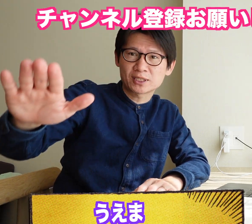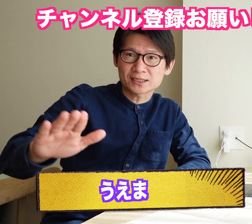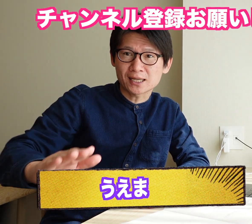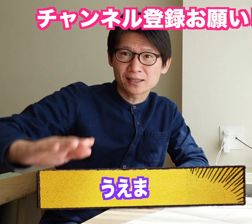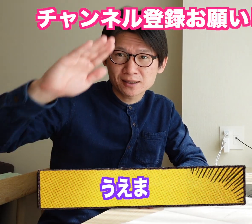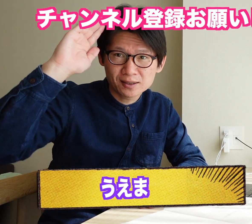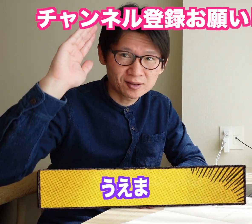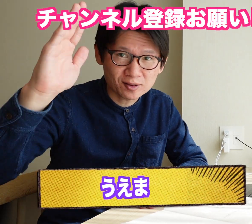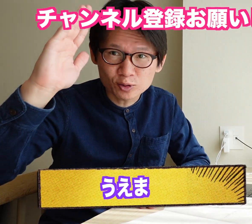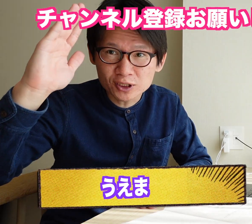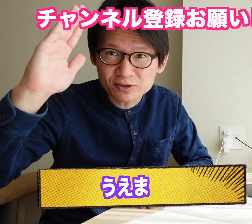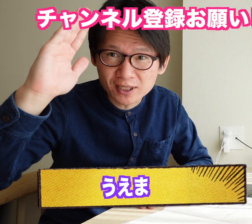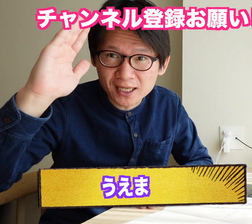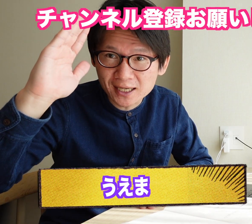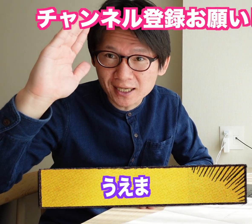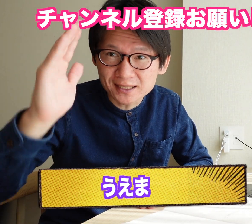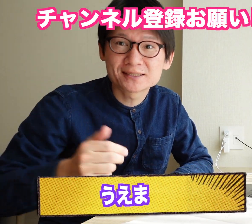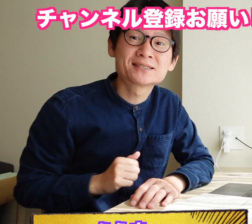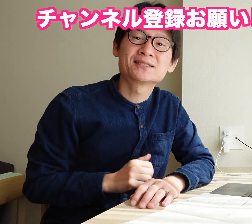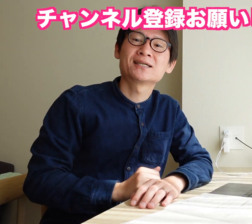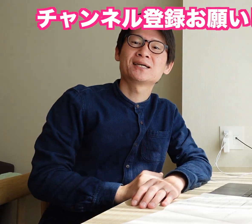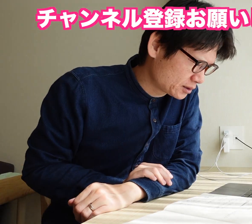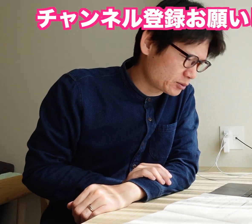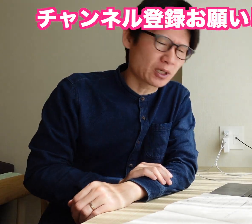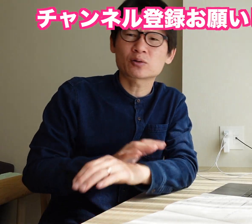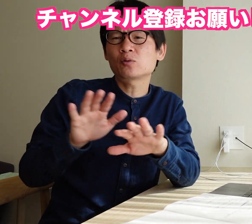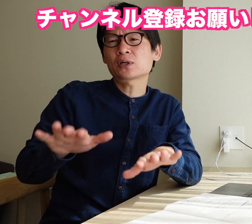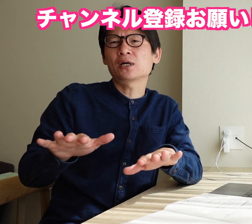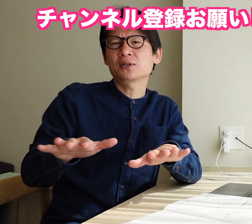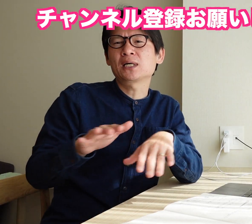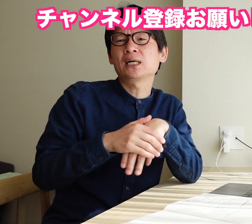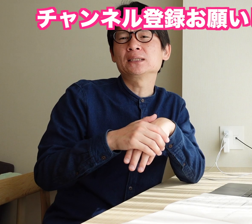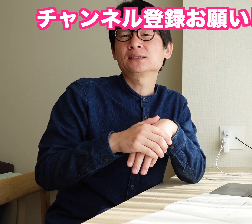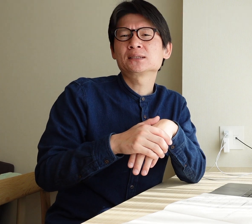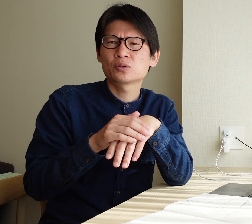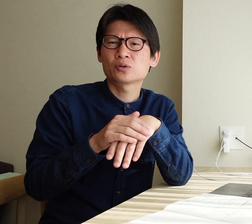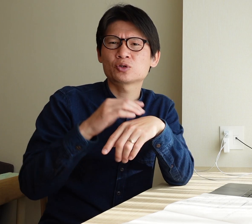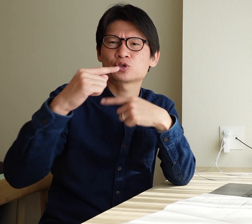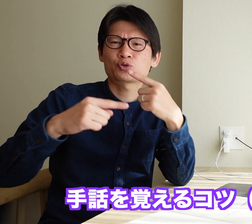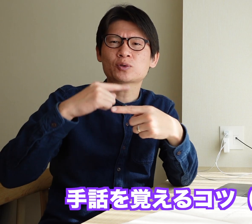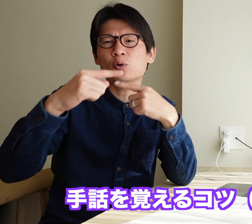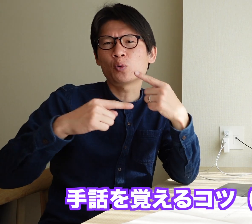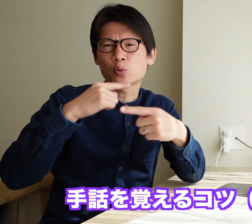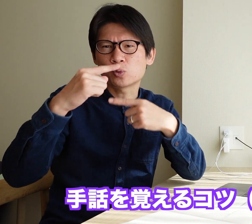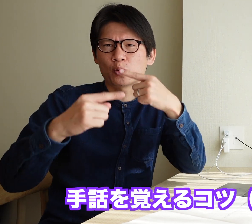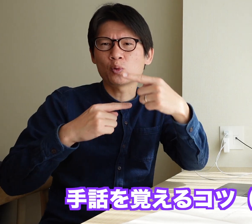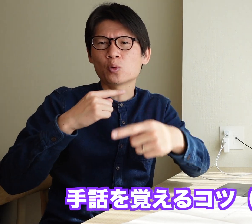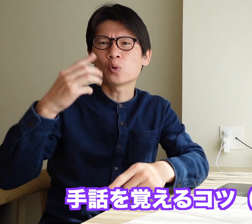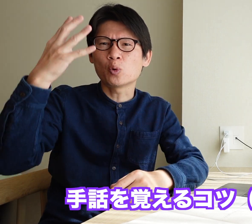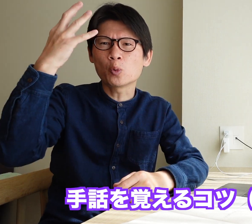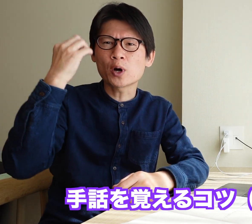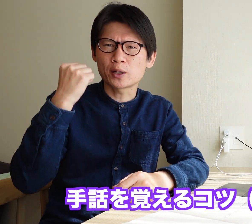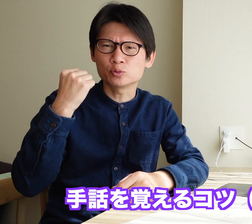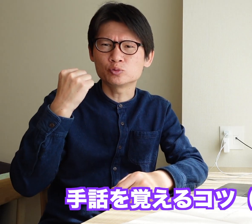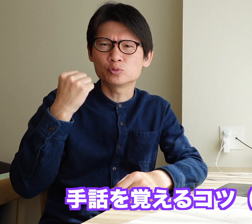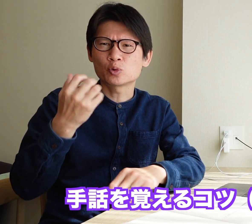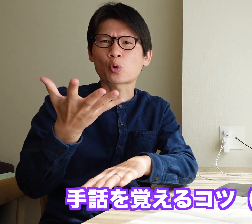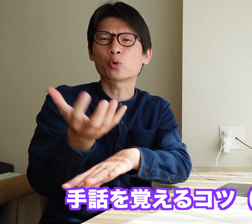皆さん、こんにちは。まあ、今回は手話を覚える